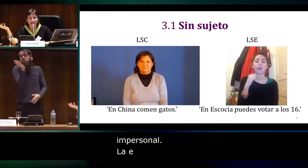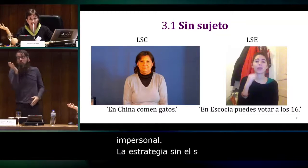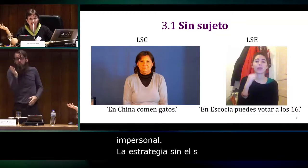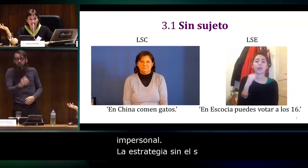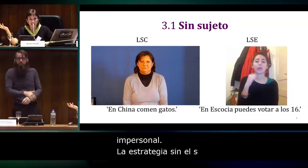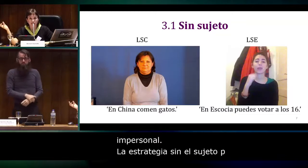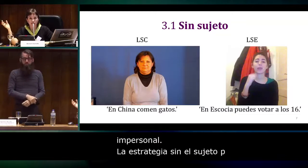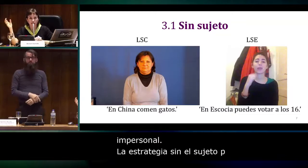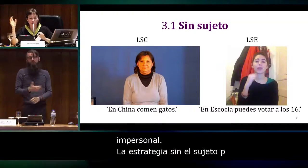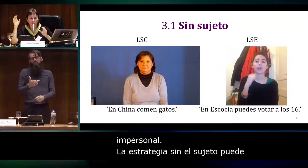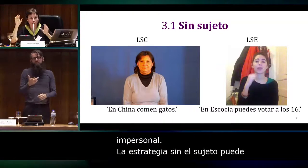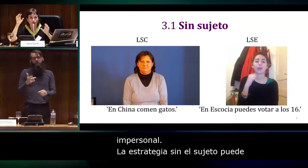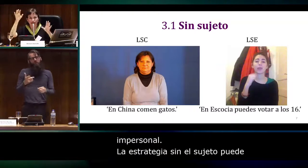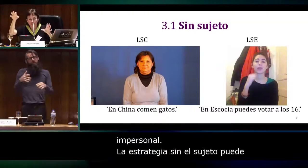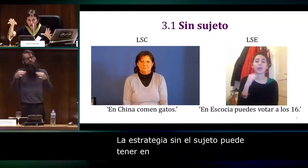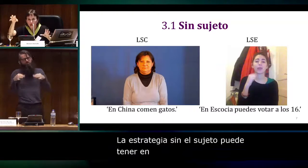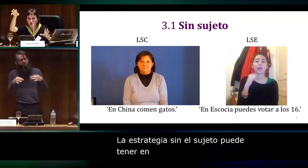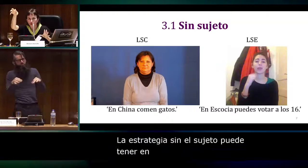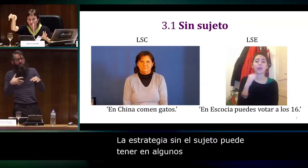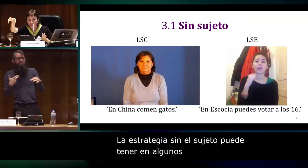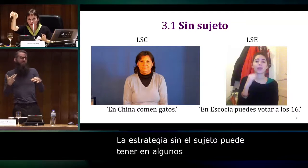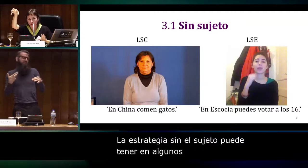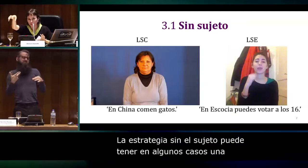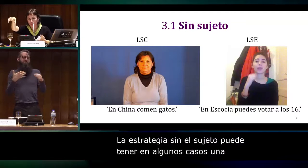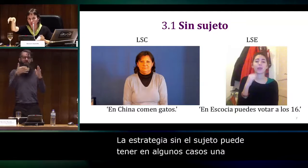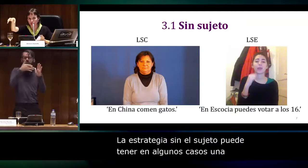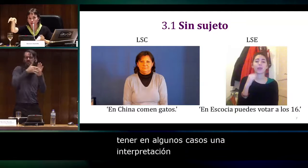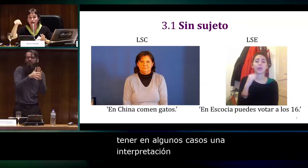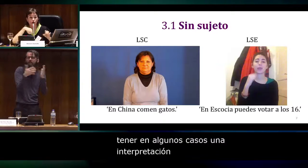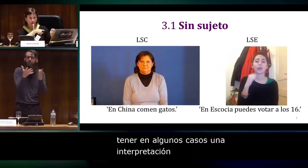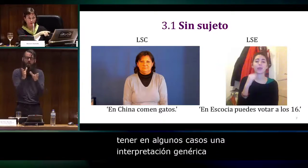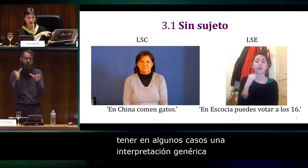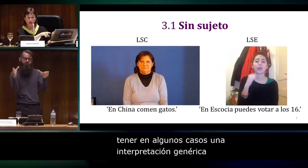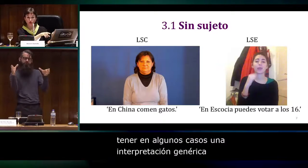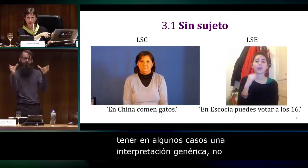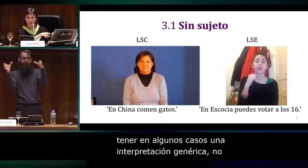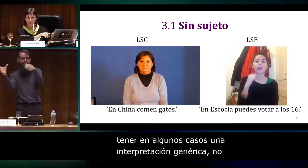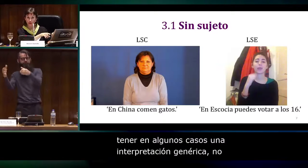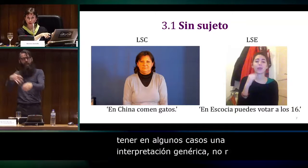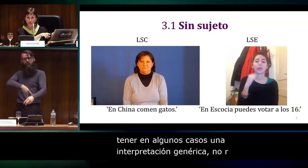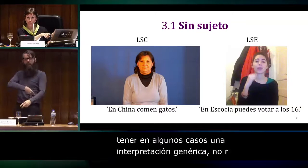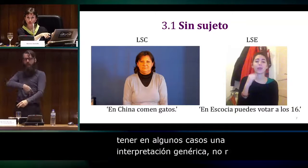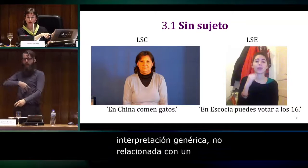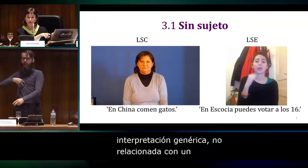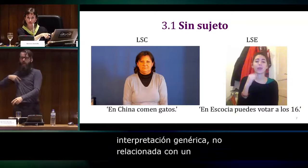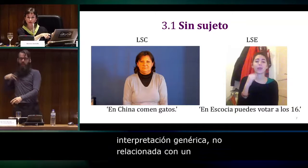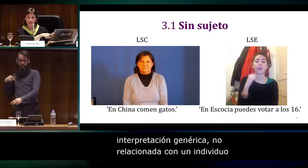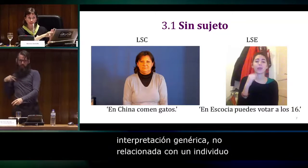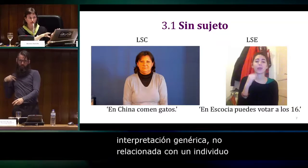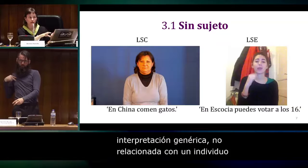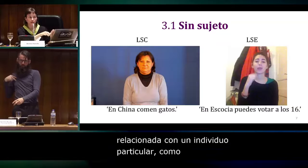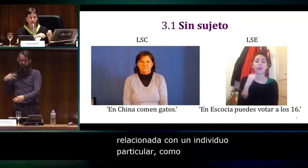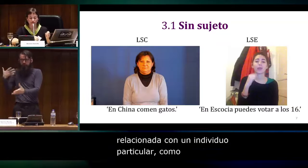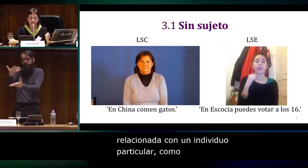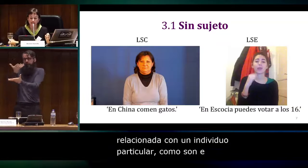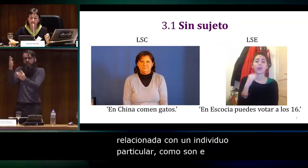interpretación genérica, ¿sí?, no relacionada con un individuo particular, como son estos dos ejemplos que os hemos mostrado. ¿Sí? Estos